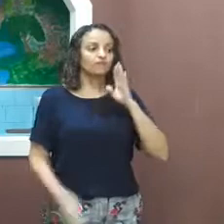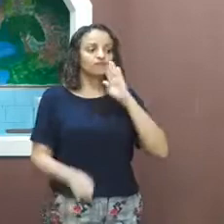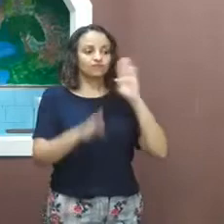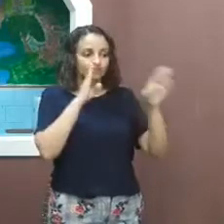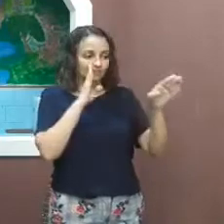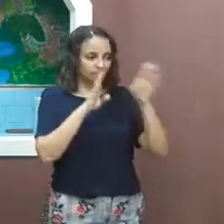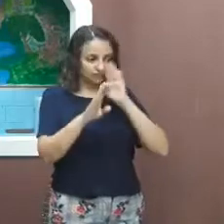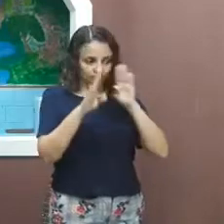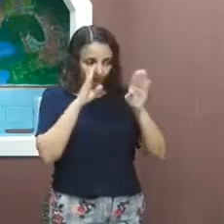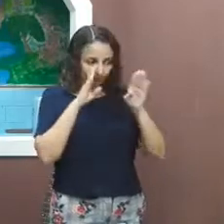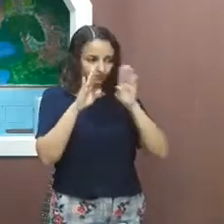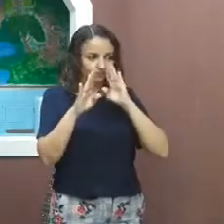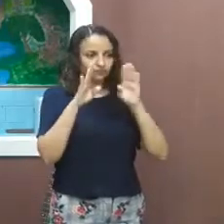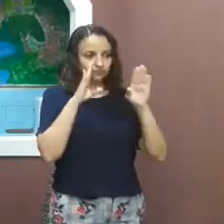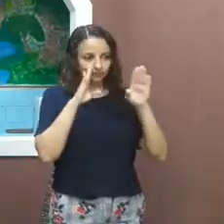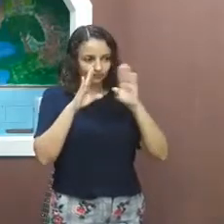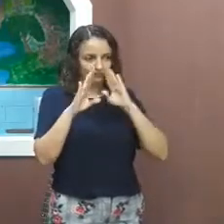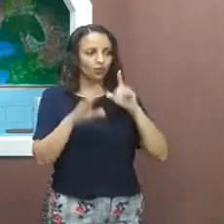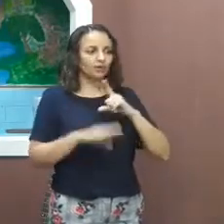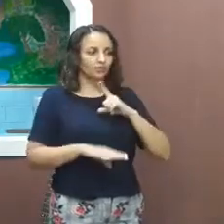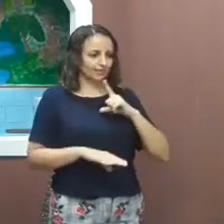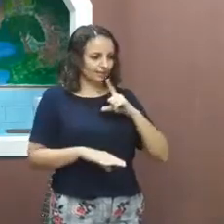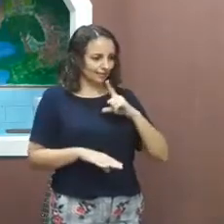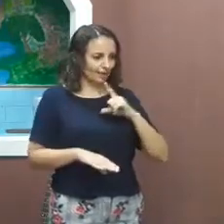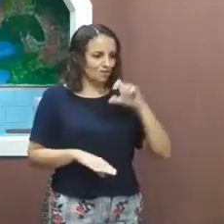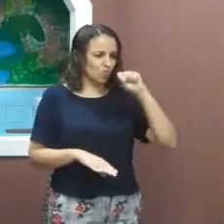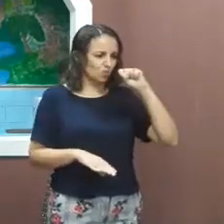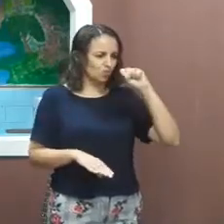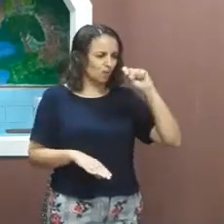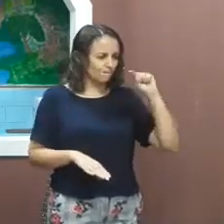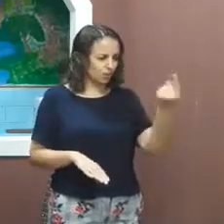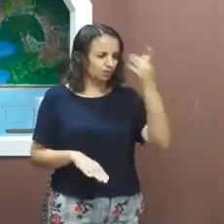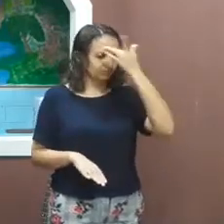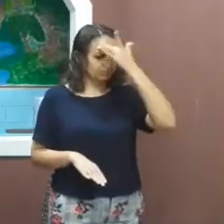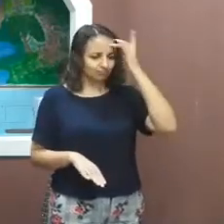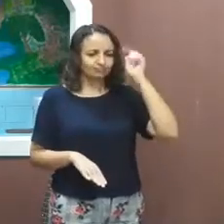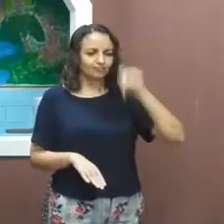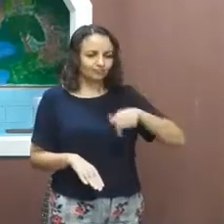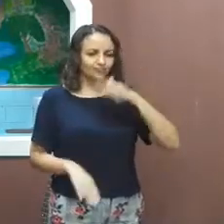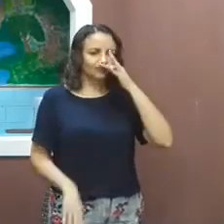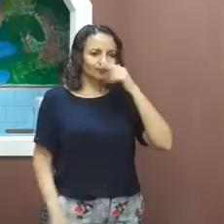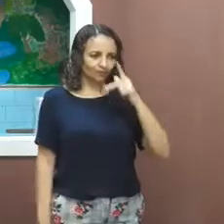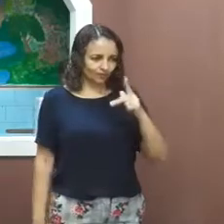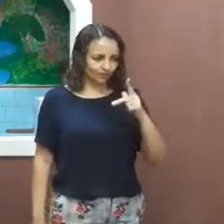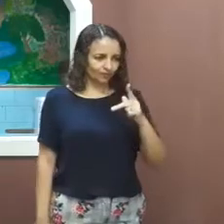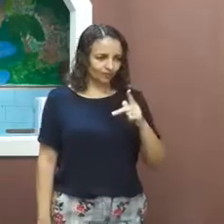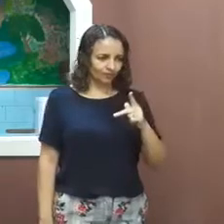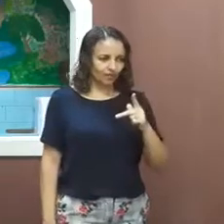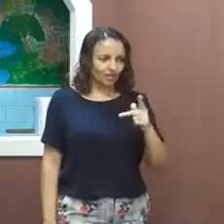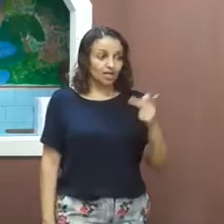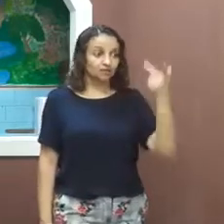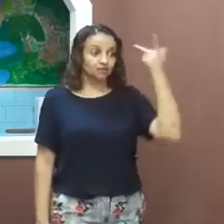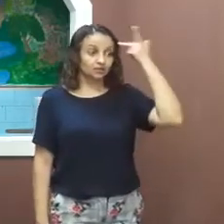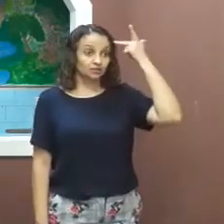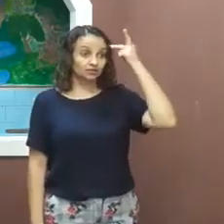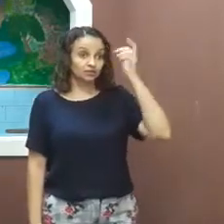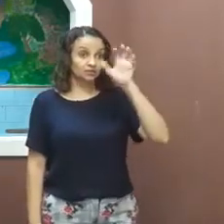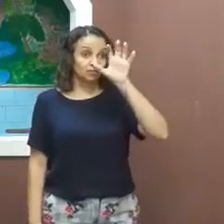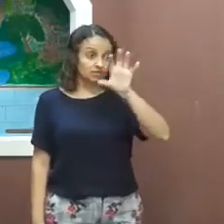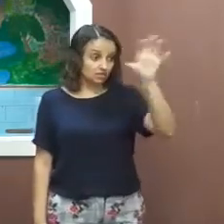ativa. Já imaginou o que é isso? No estado de São Paulo, a média é